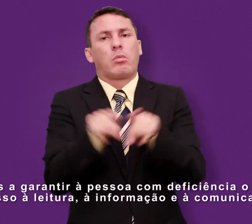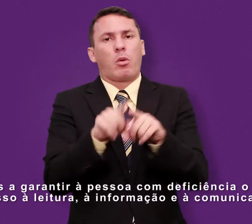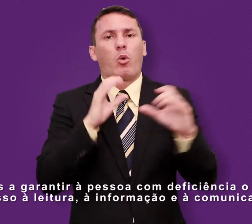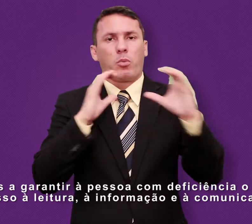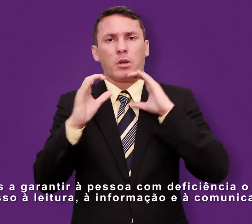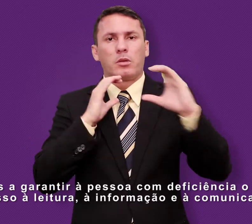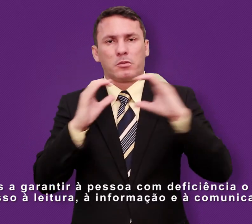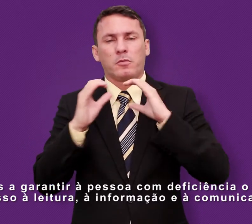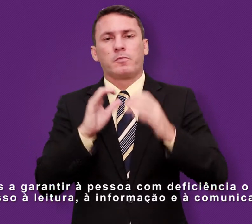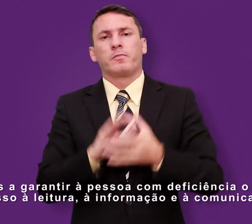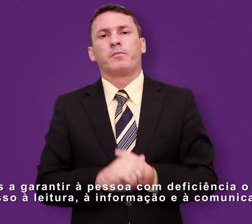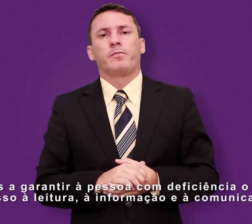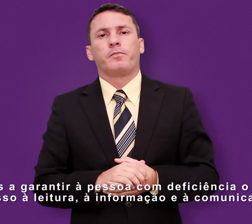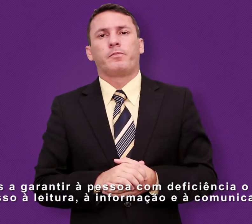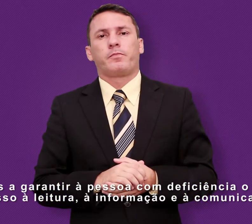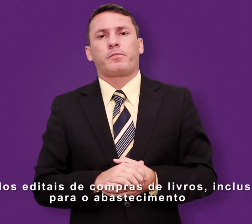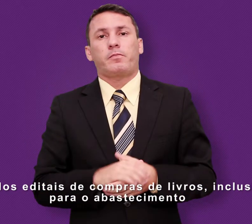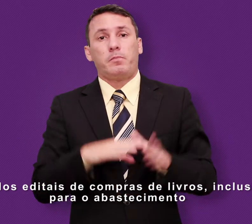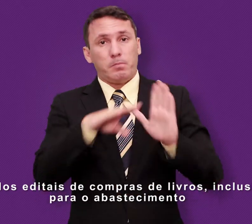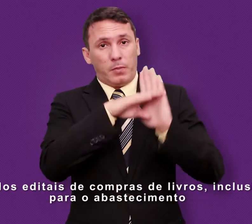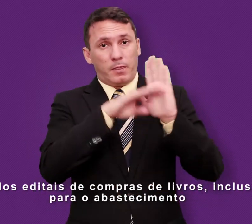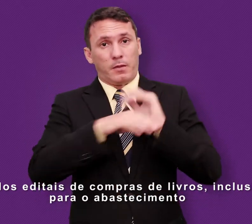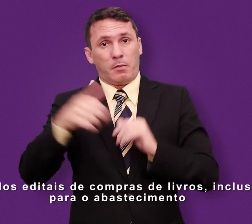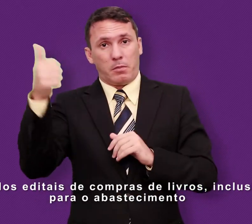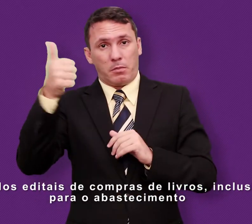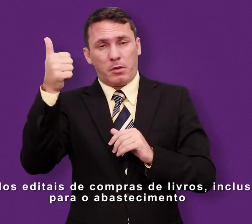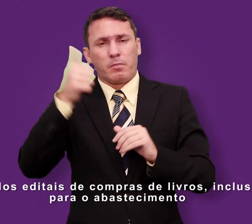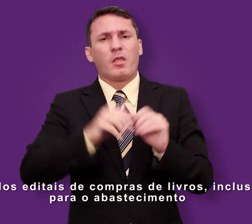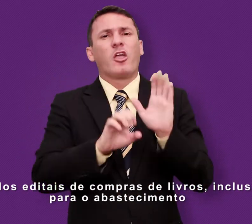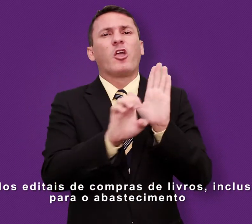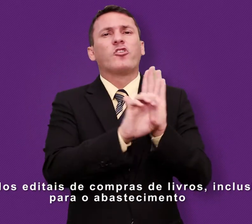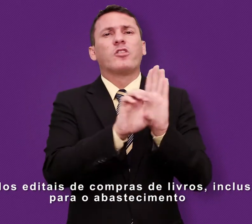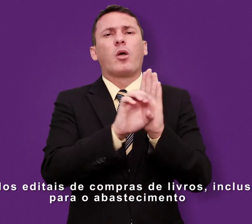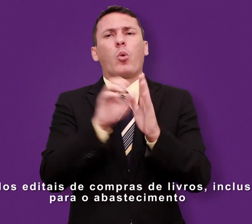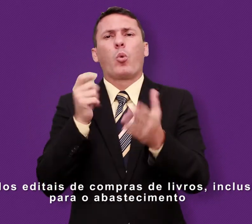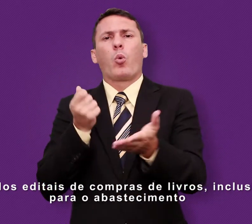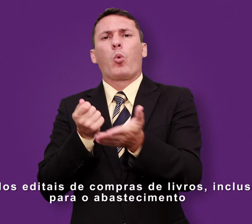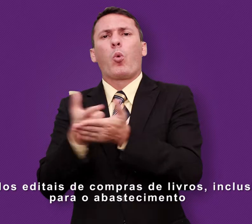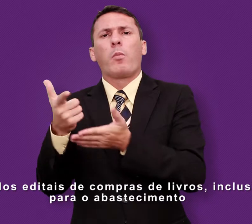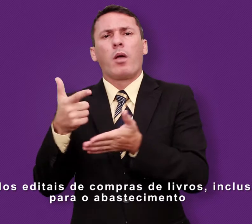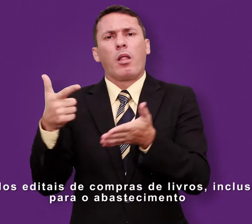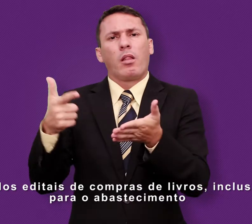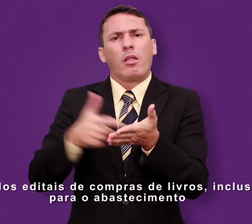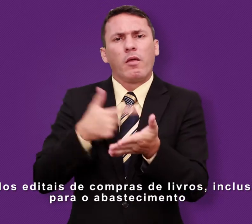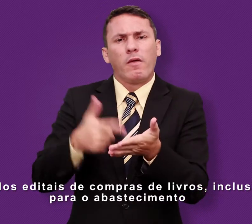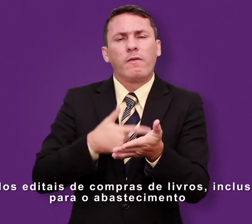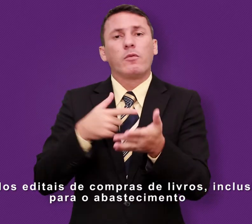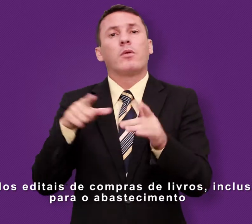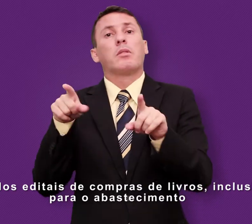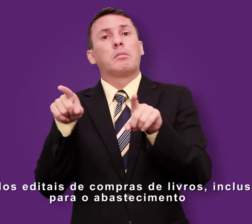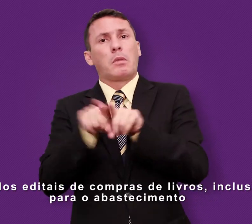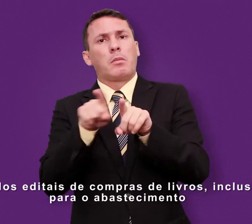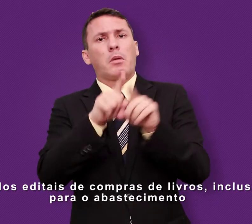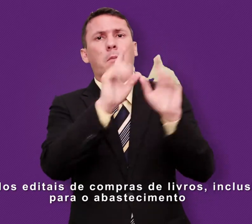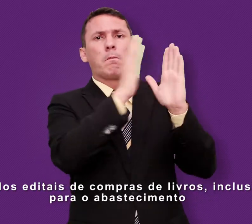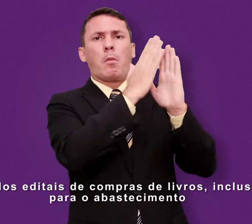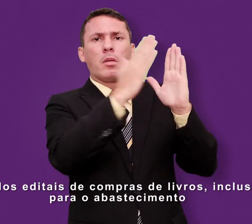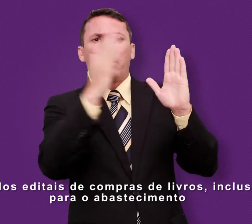informação e à comunicação. Parágrafo 1º. Nos editais de compras de livros, inclusive para o